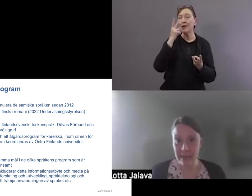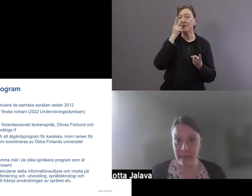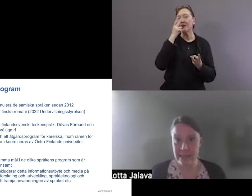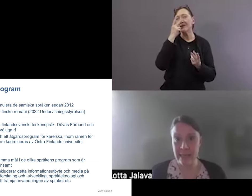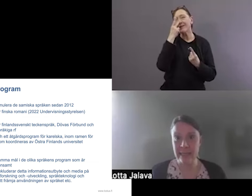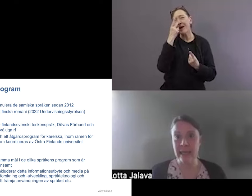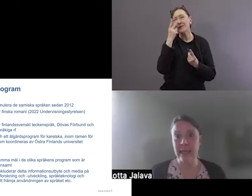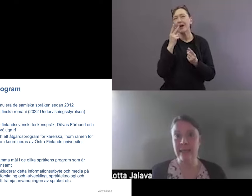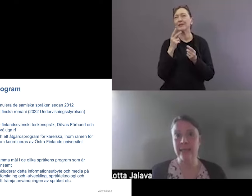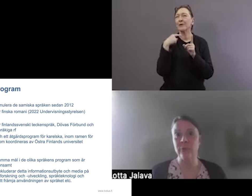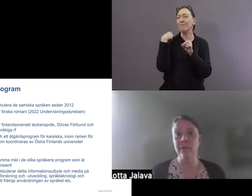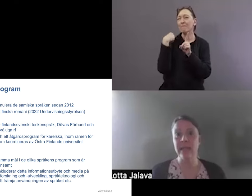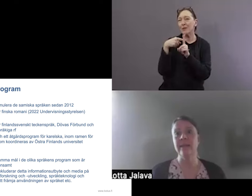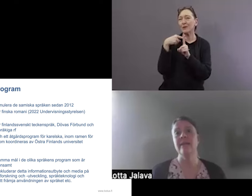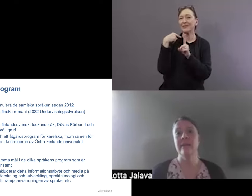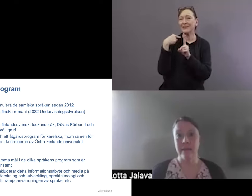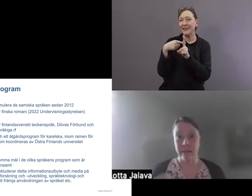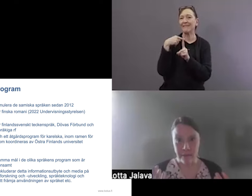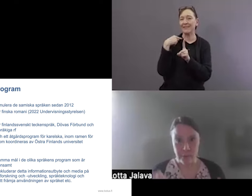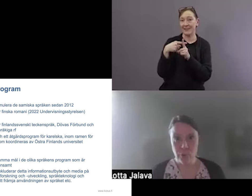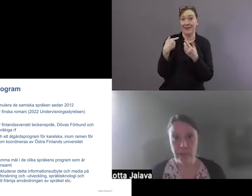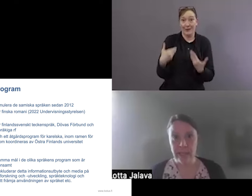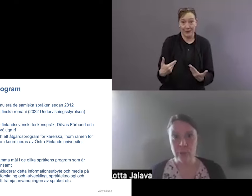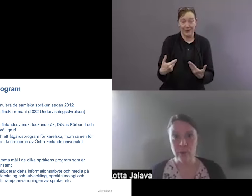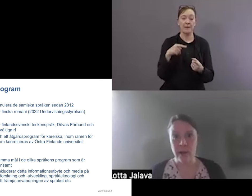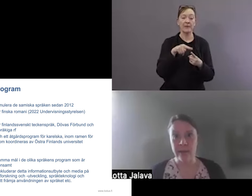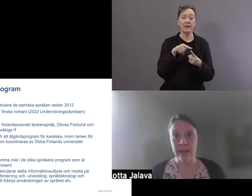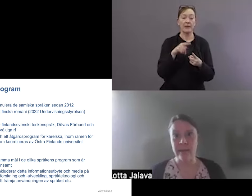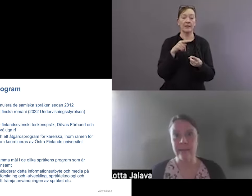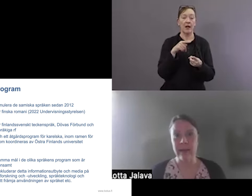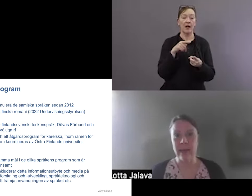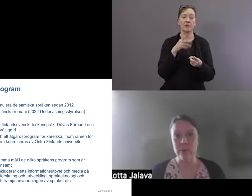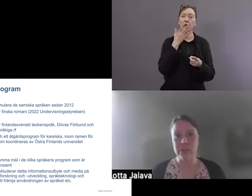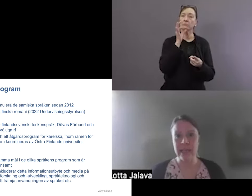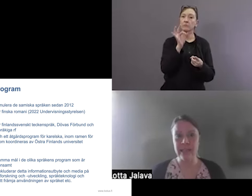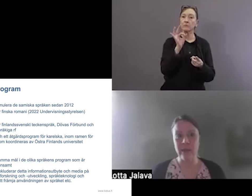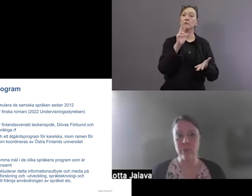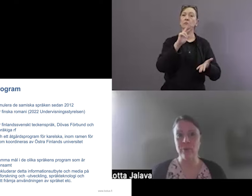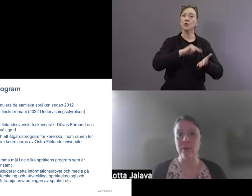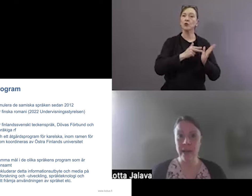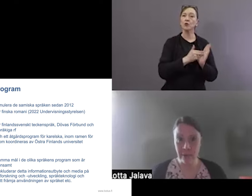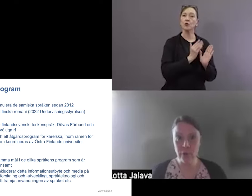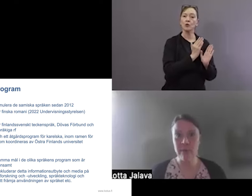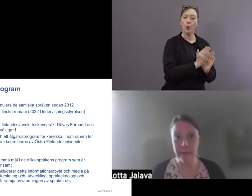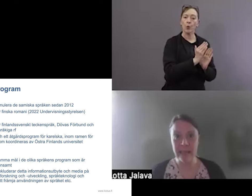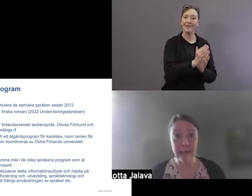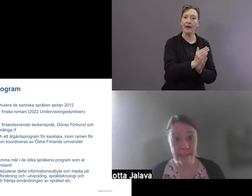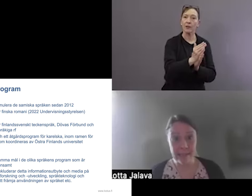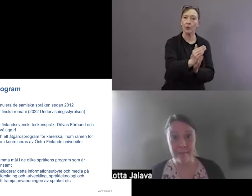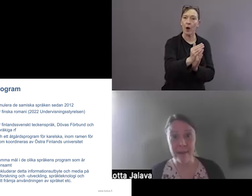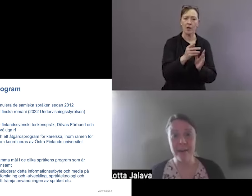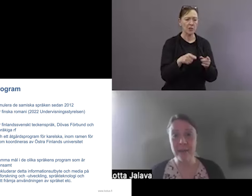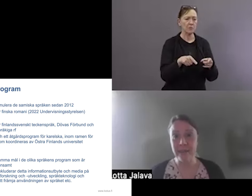tilanne siinä mielessä, että hyvin suunniteltua ja tavallaan myös sellaista niin kuin aivan